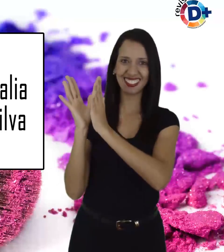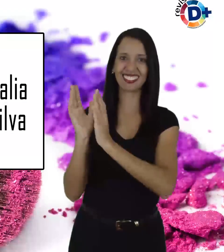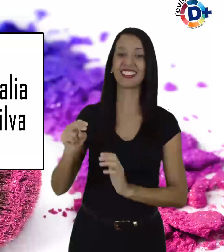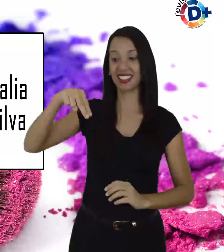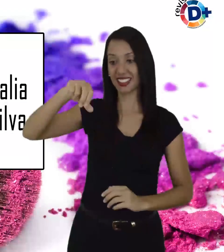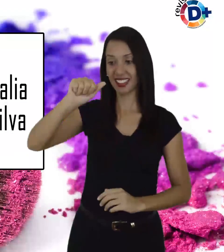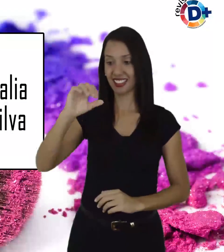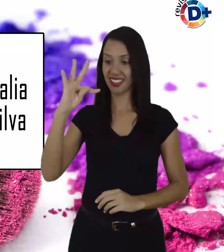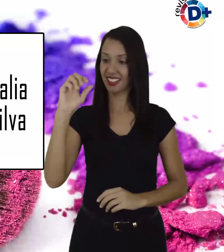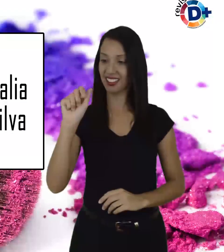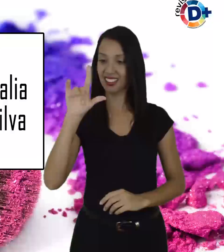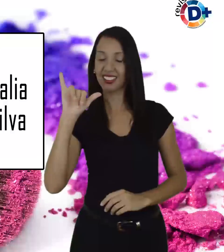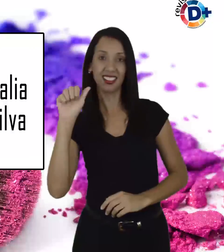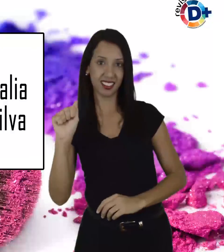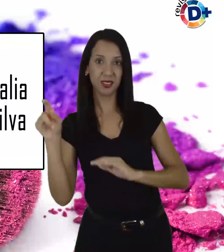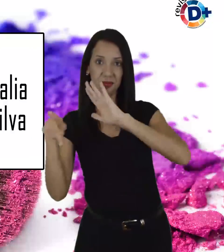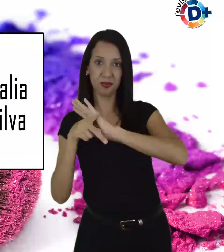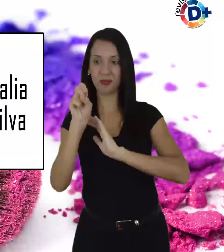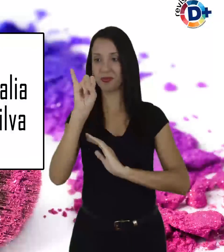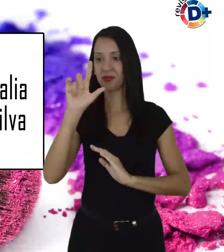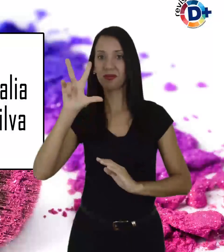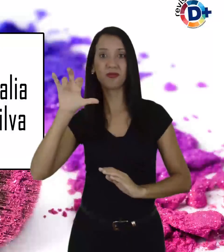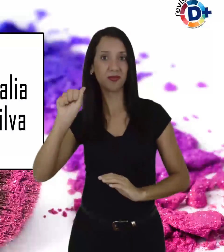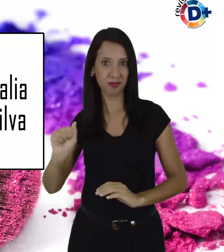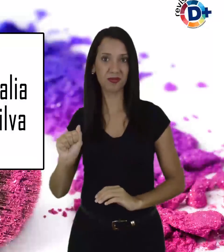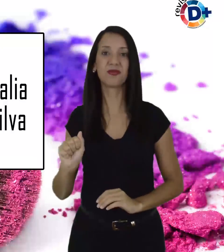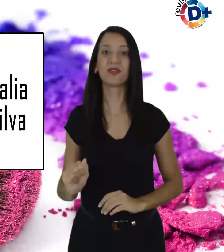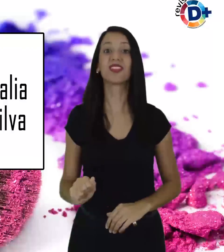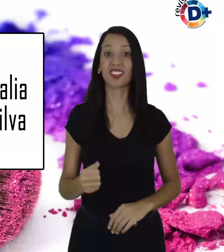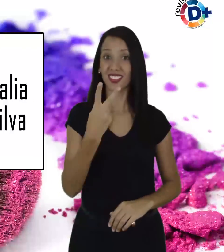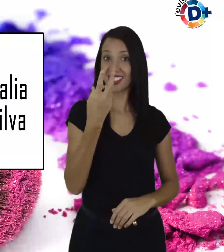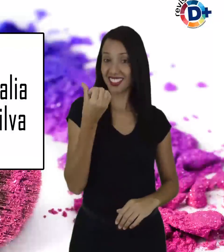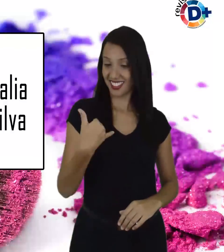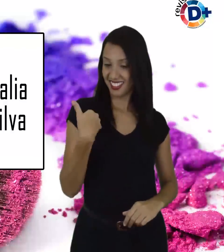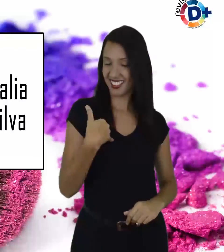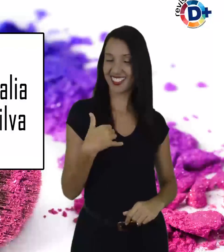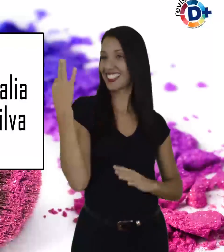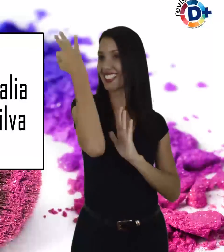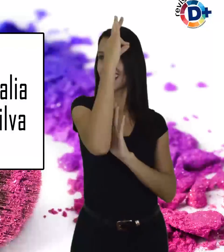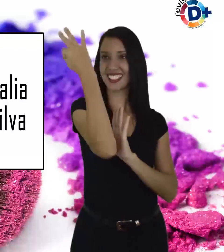Natália da Silva tem 26 anos, é maquiadora, surda e